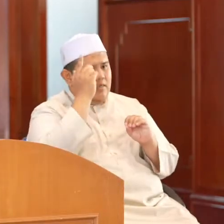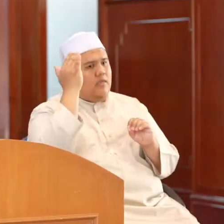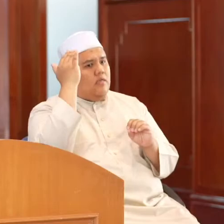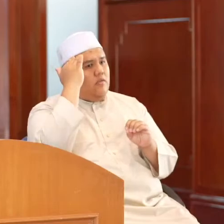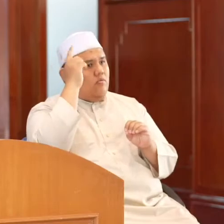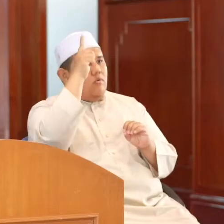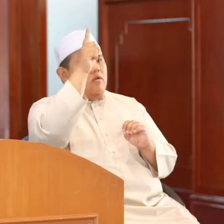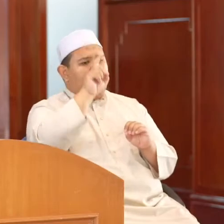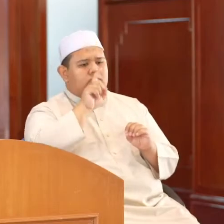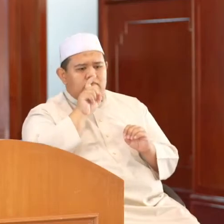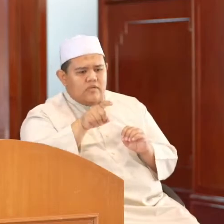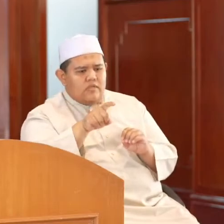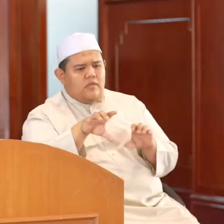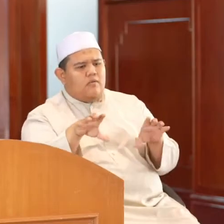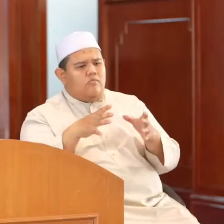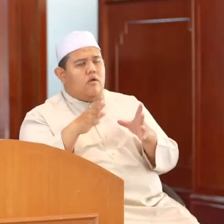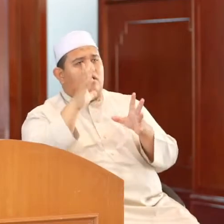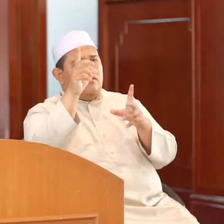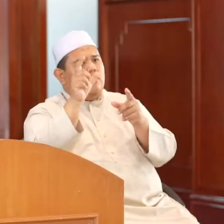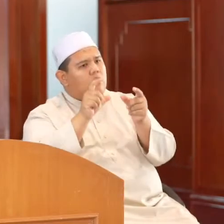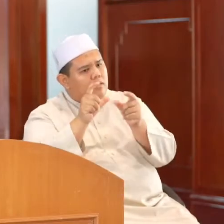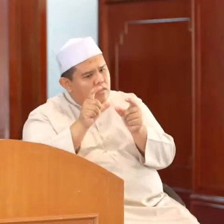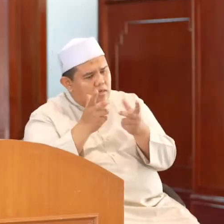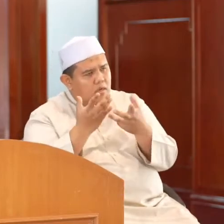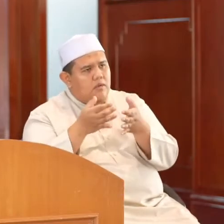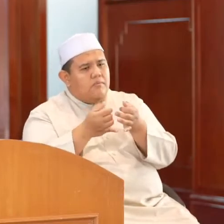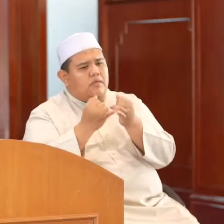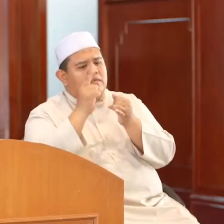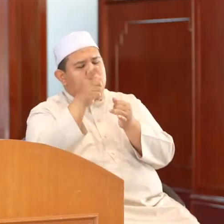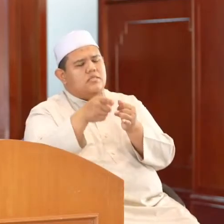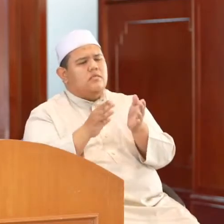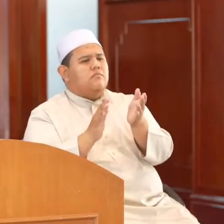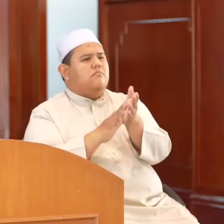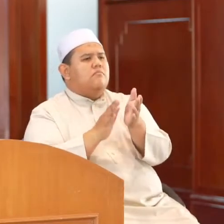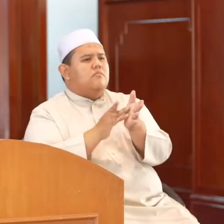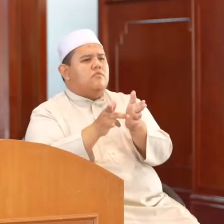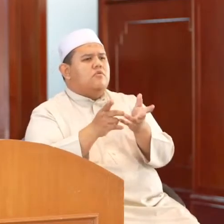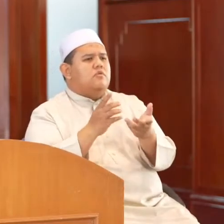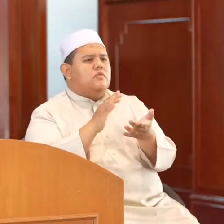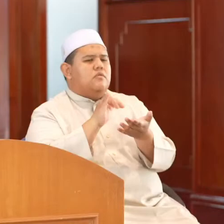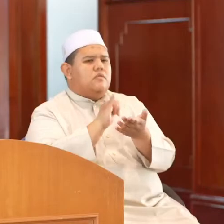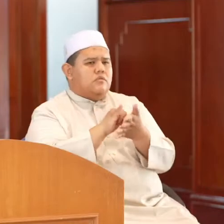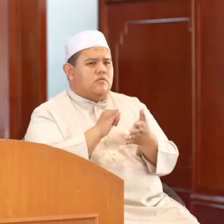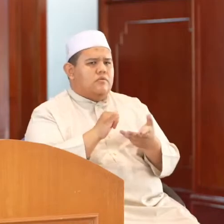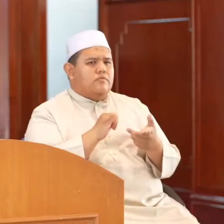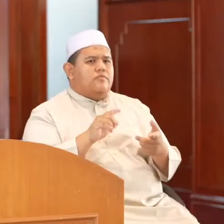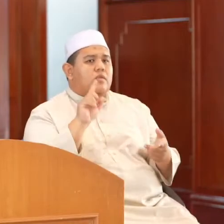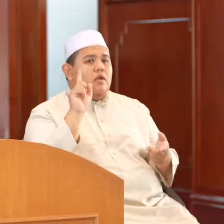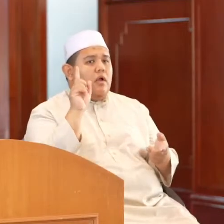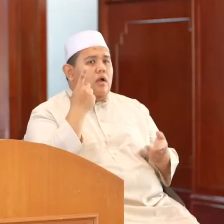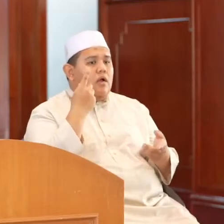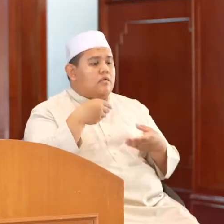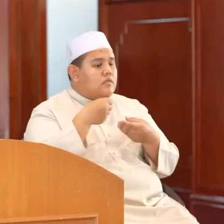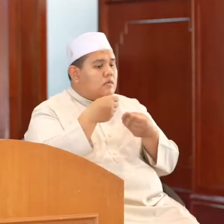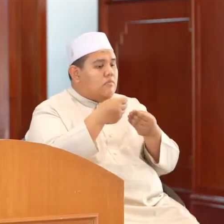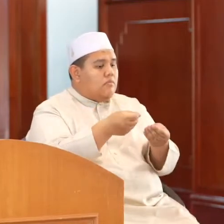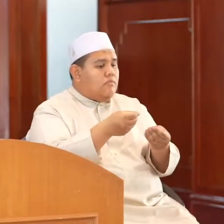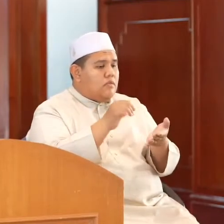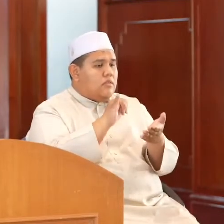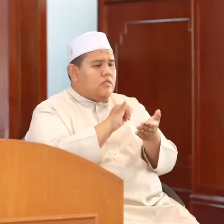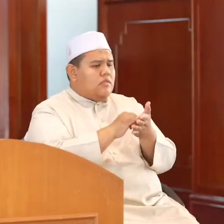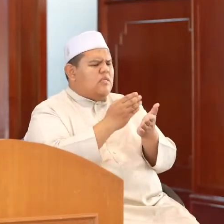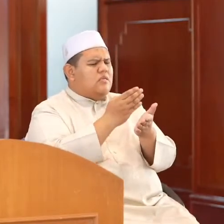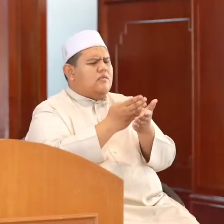Allah. Yang puji Allah yang sifatnya maha segala-galanya, hanya memberikannya